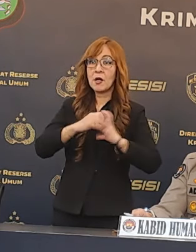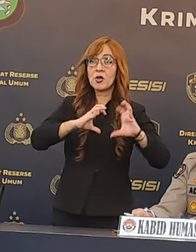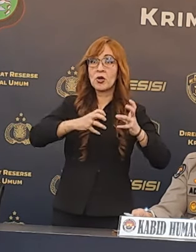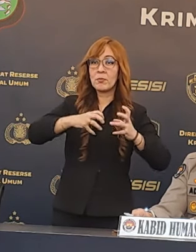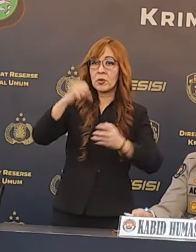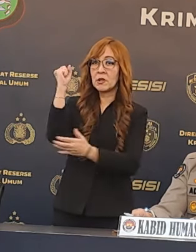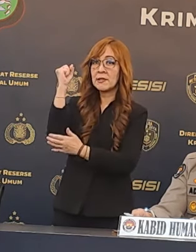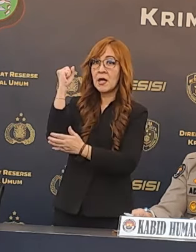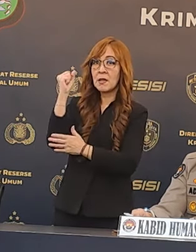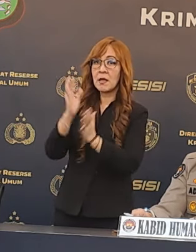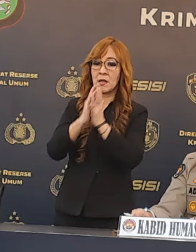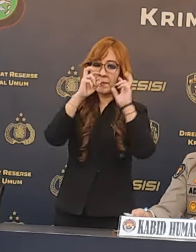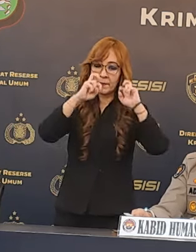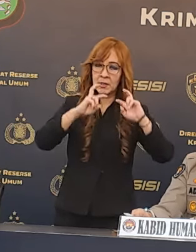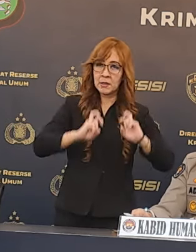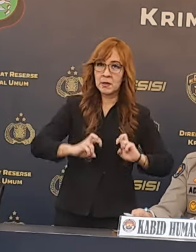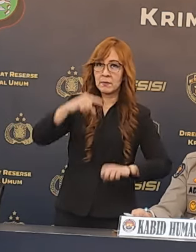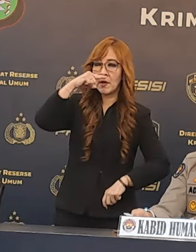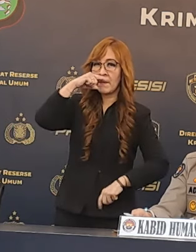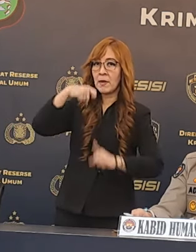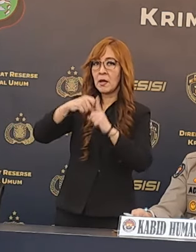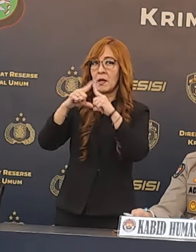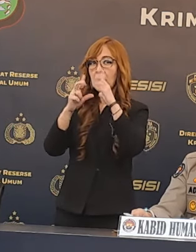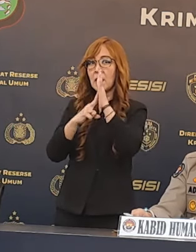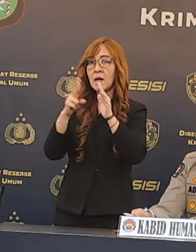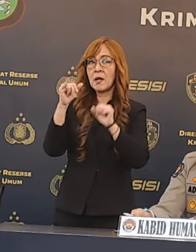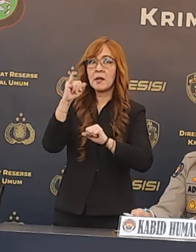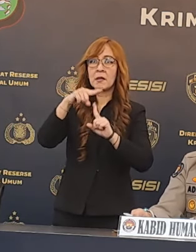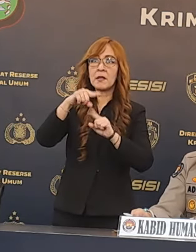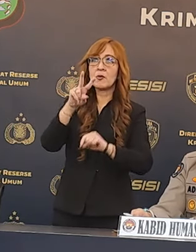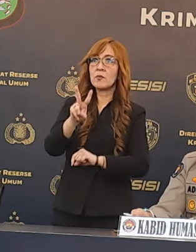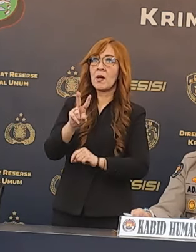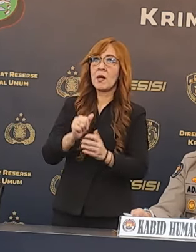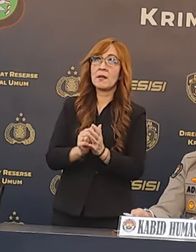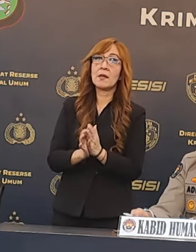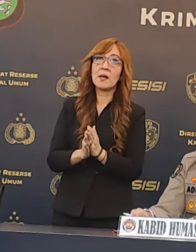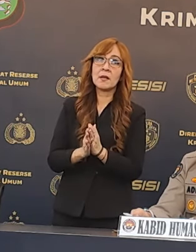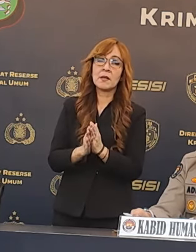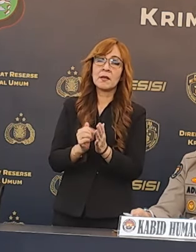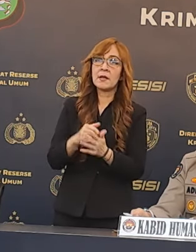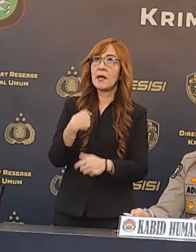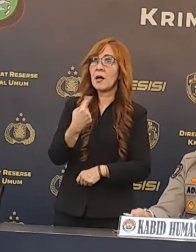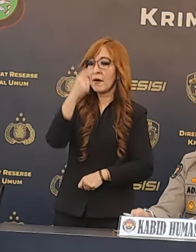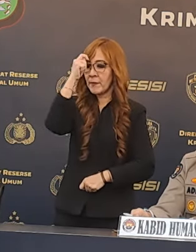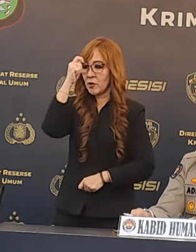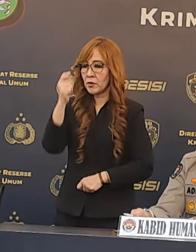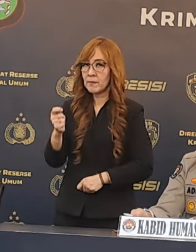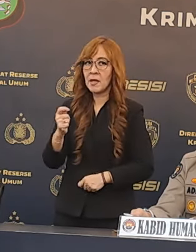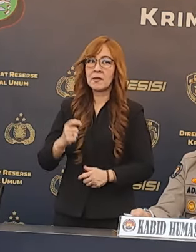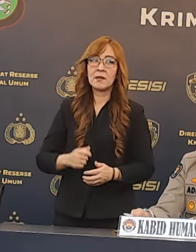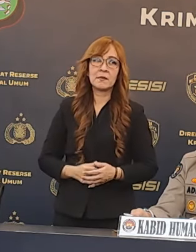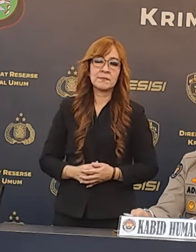dan penyidik Pak Kanit 2. Kemudian yang kami hormati